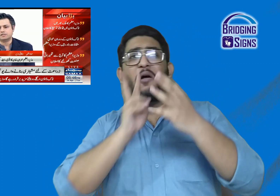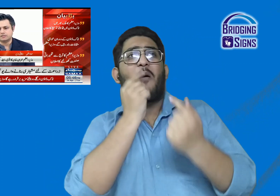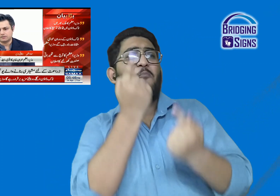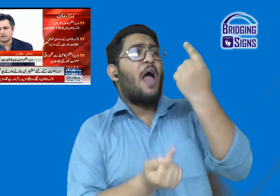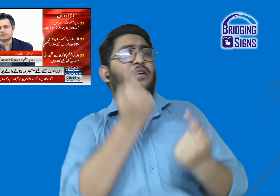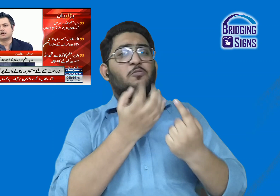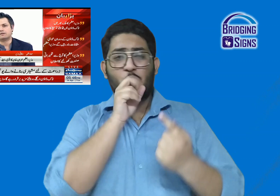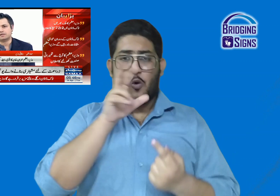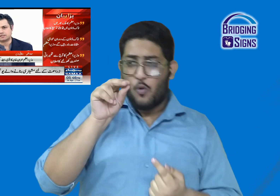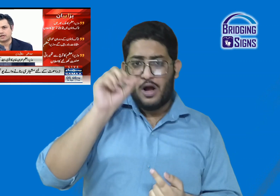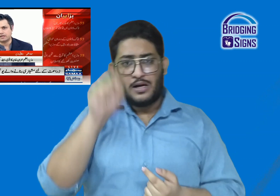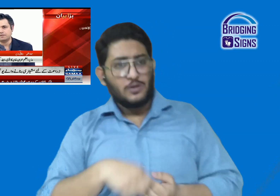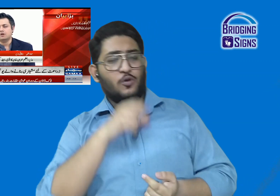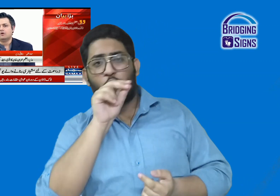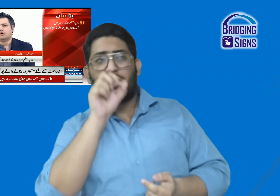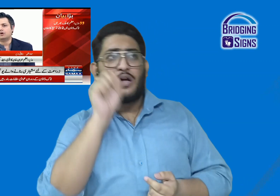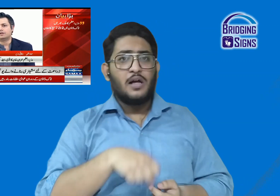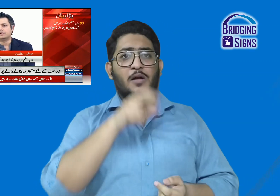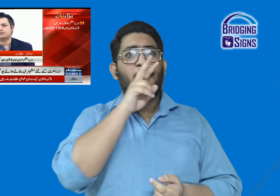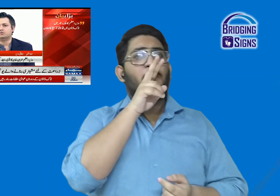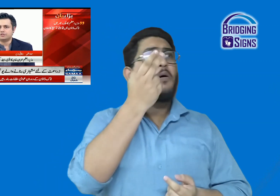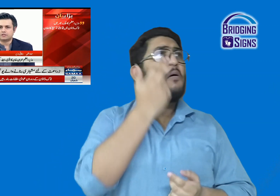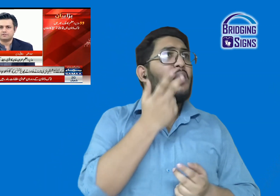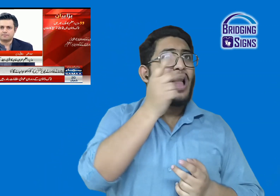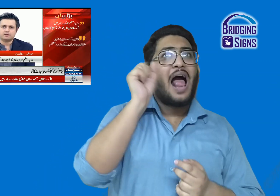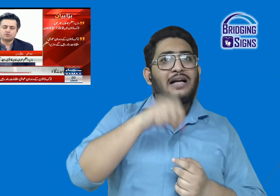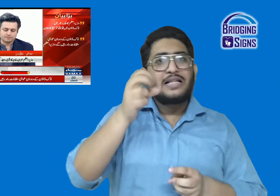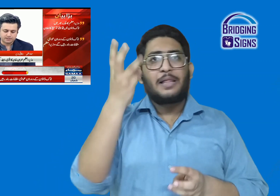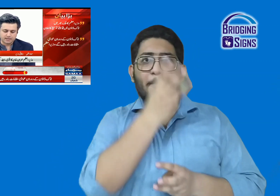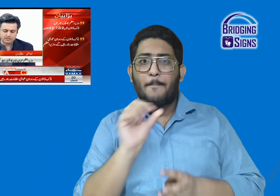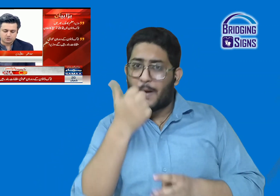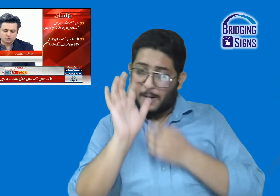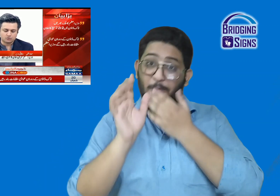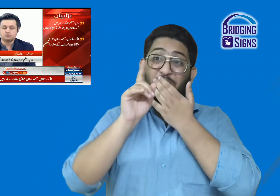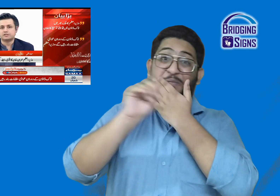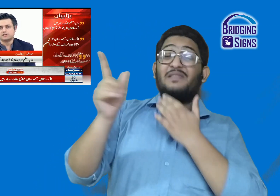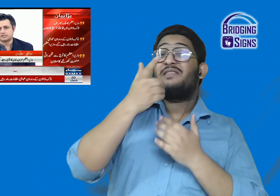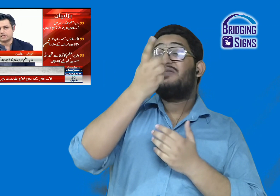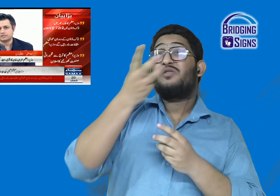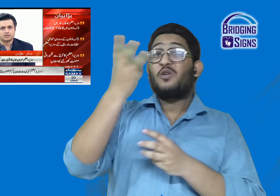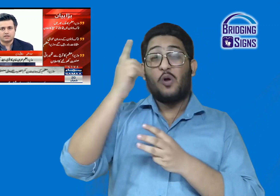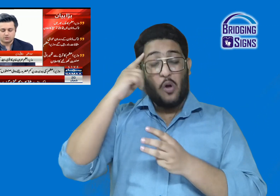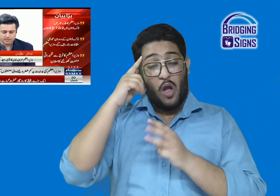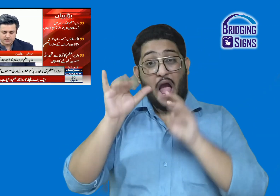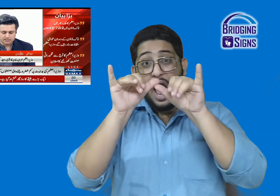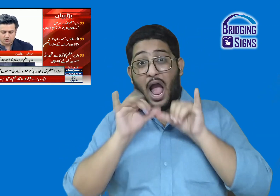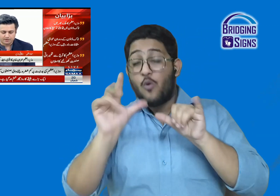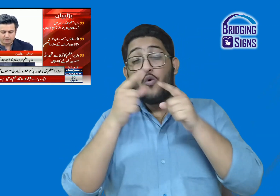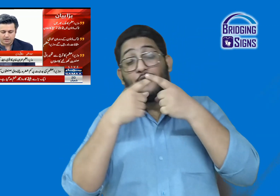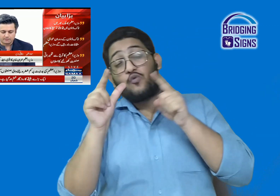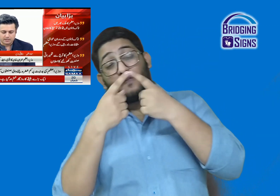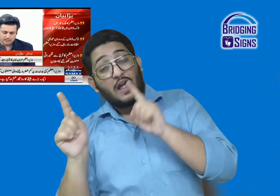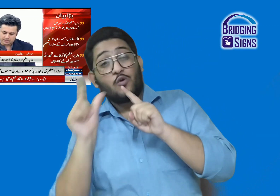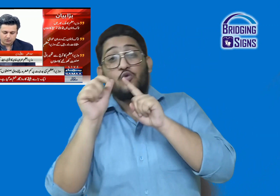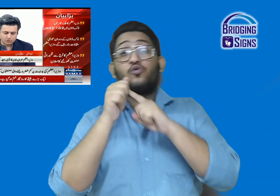उन्होंने रजामंदी का इजहार हमें नज़र आया, और दूसरी तरफ जबकि वो समझते हैं कि इसको दूसरे तरीके से लेके चलना है और ये इसके